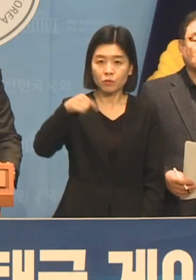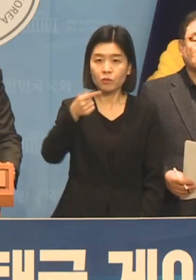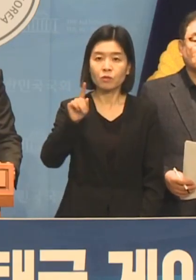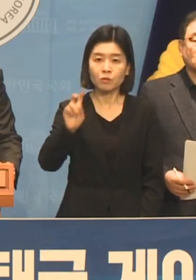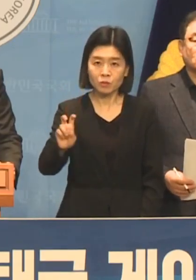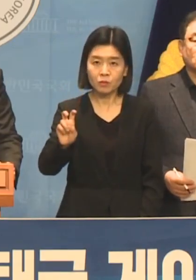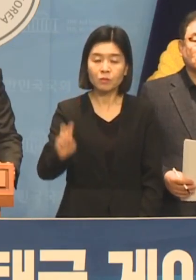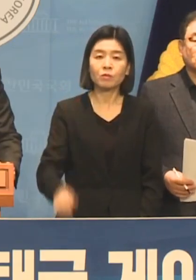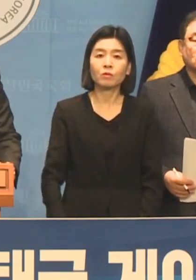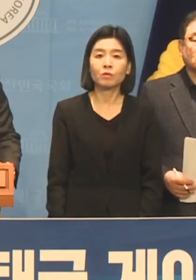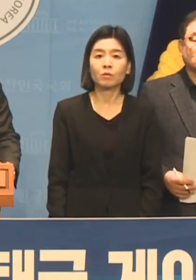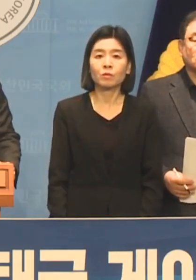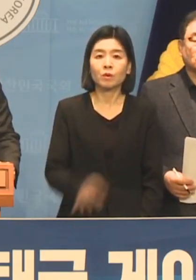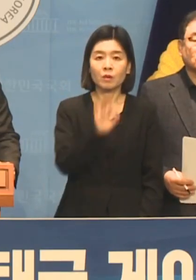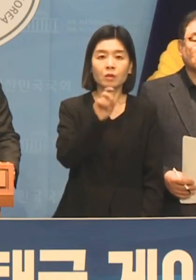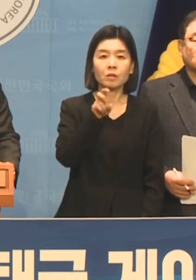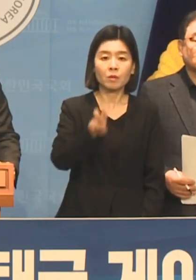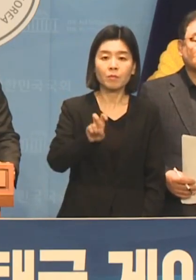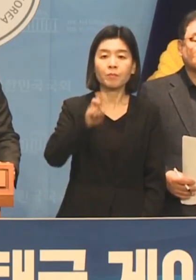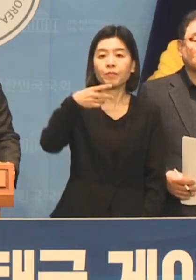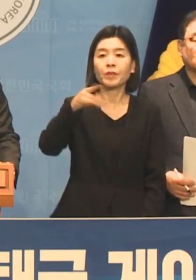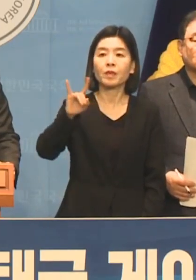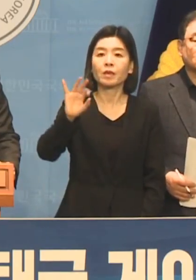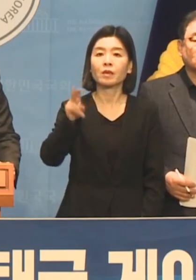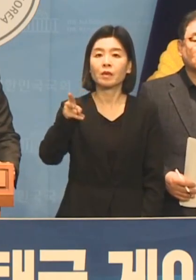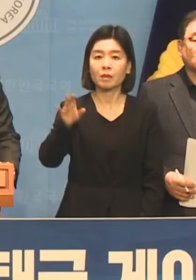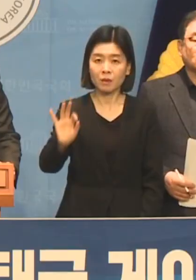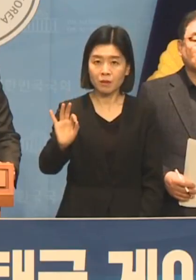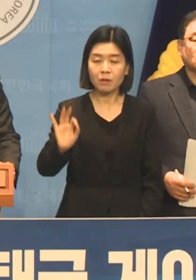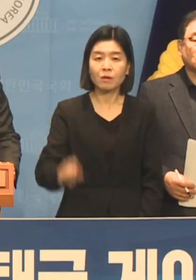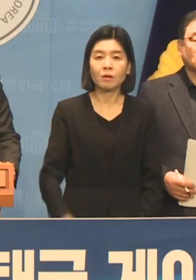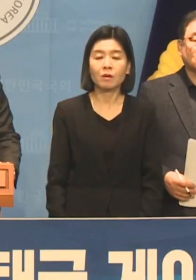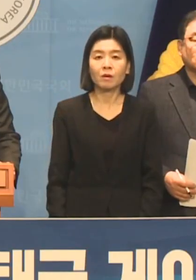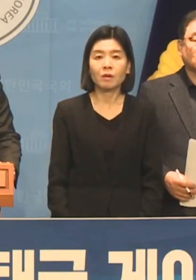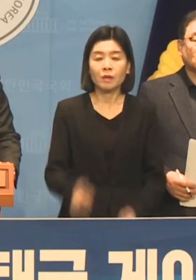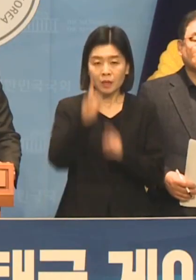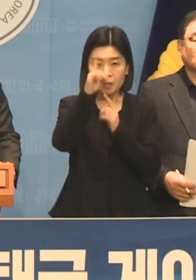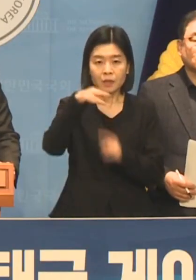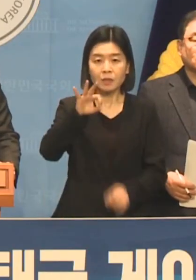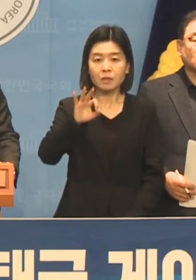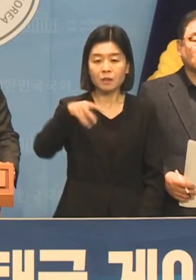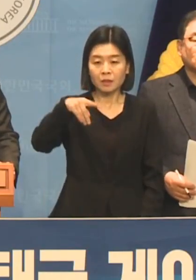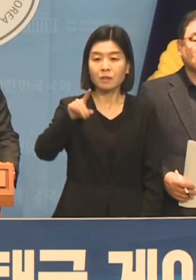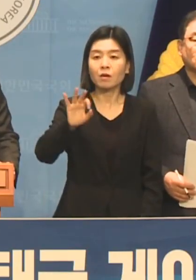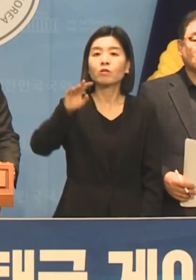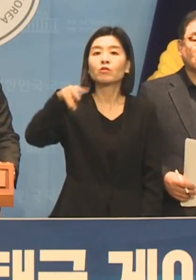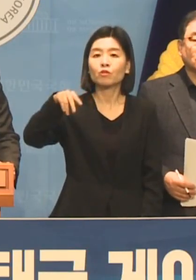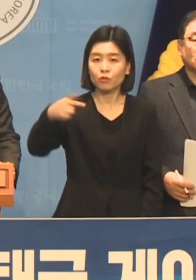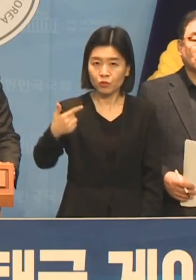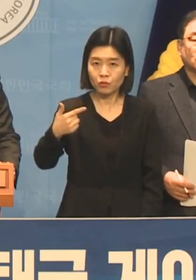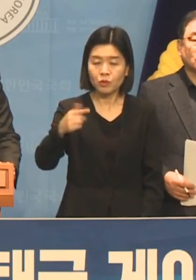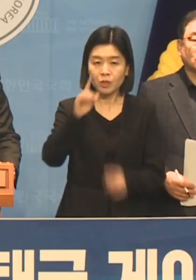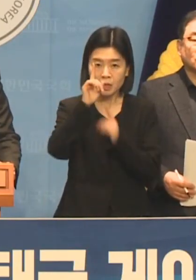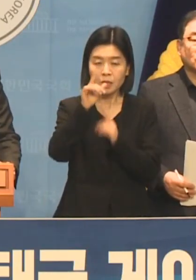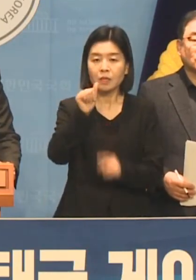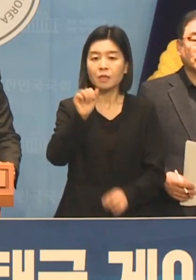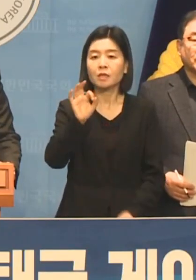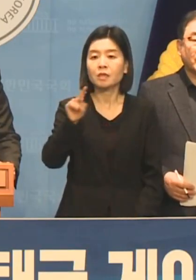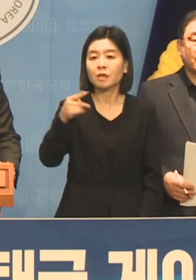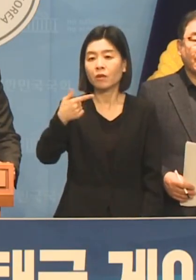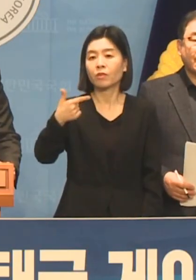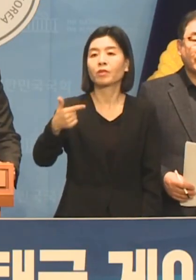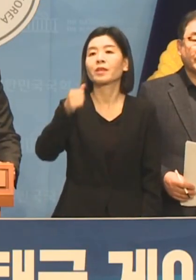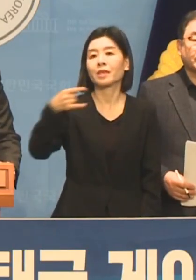오셨습니다. 염태영 의원님 오셨습니다. 이성윤 의원님 오셨습니다. 이연희 의원님